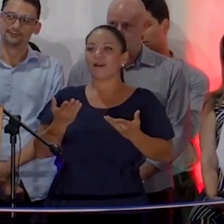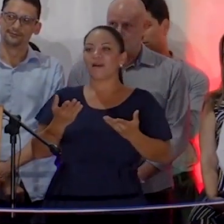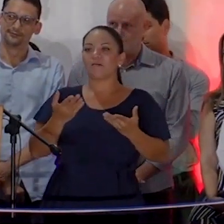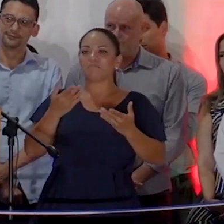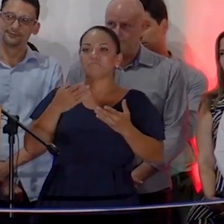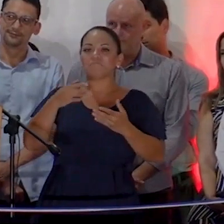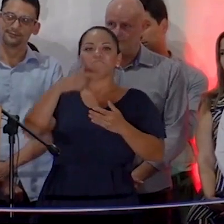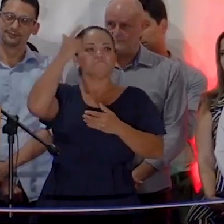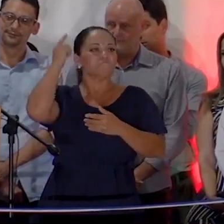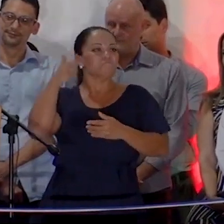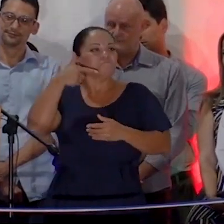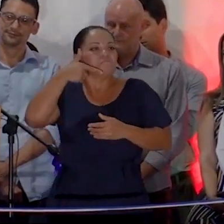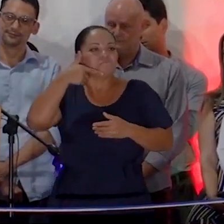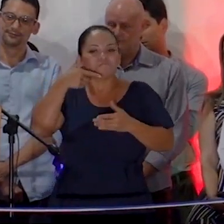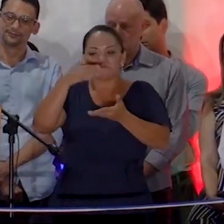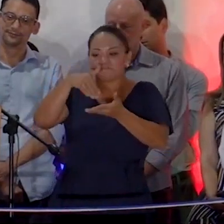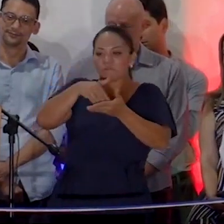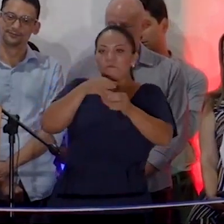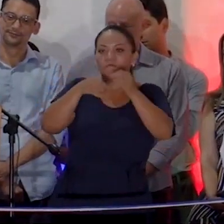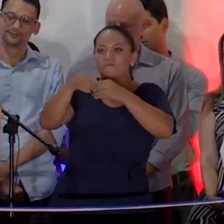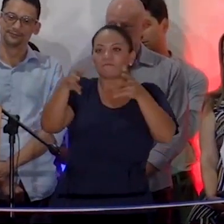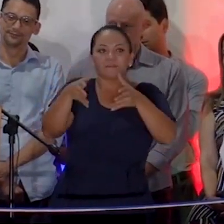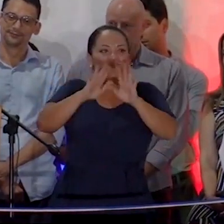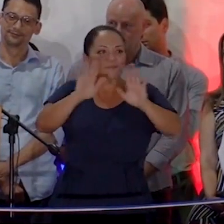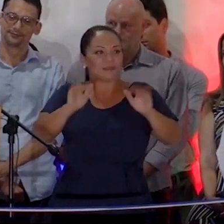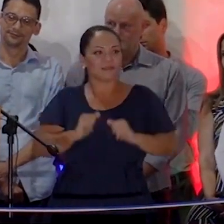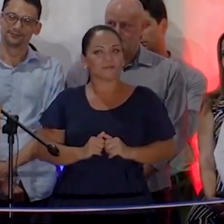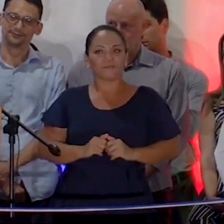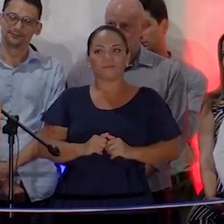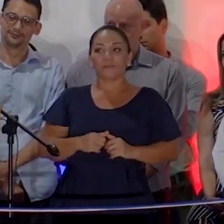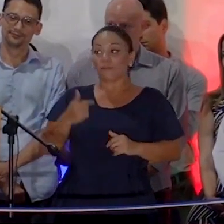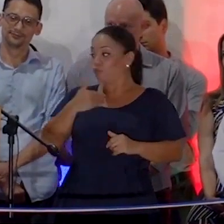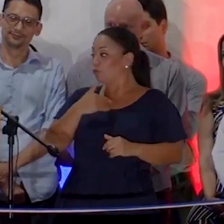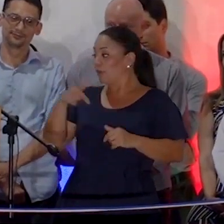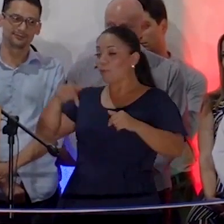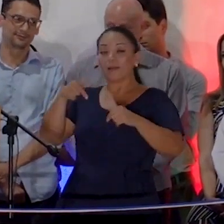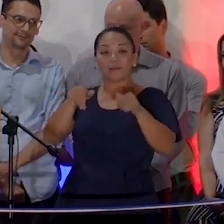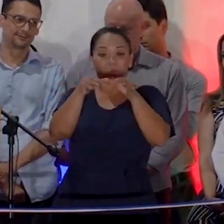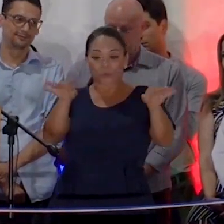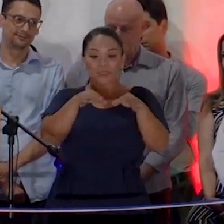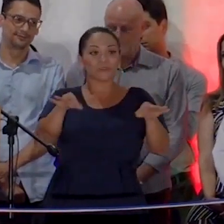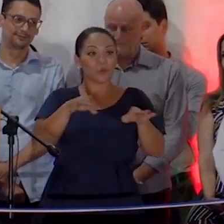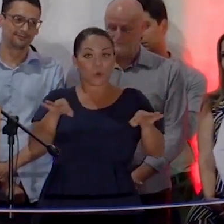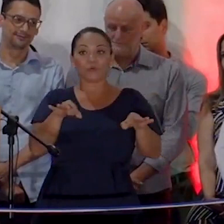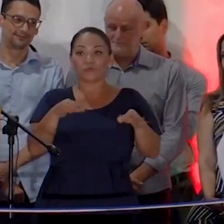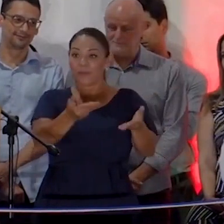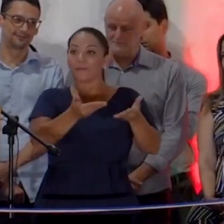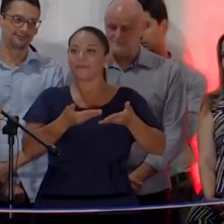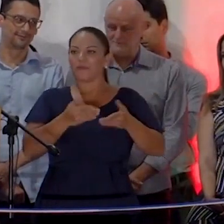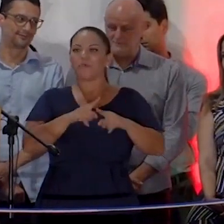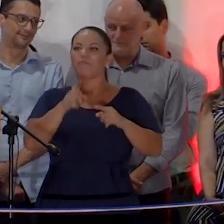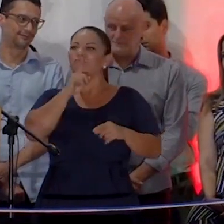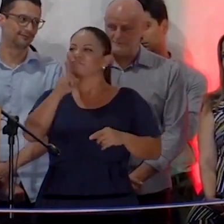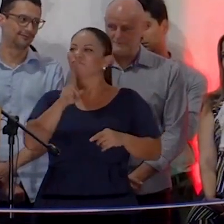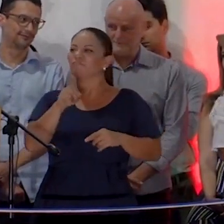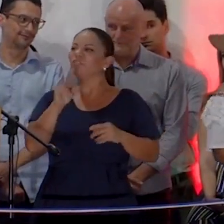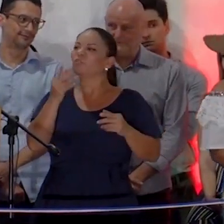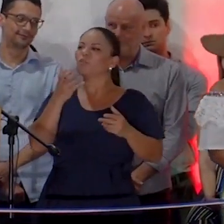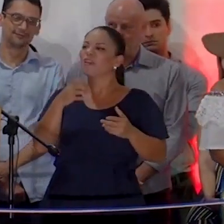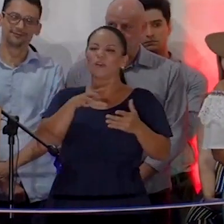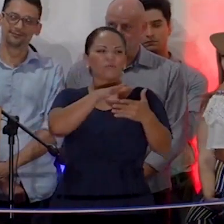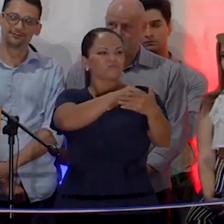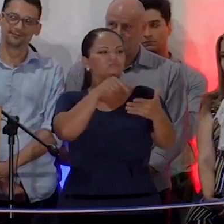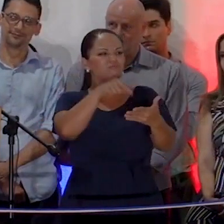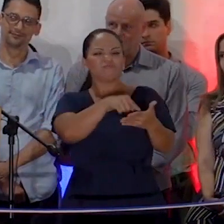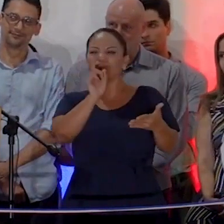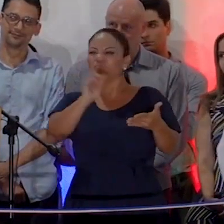había zonas francas. Yo aquí tengo un discurso que me escribieron, pero la verdad es que no quiero hablar de ahí, yo